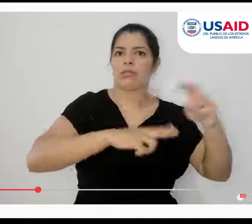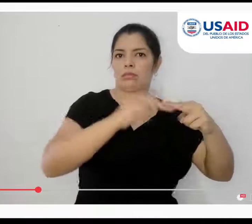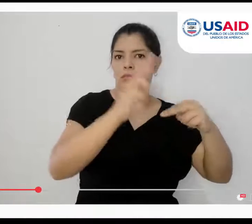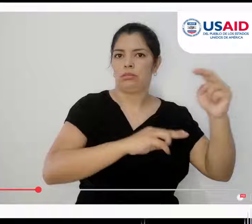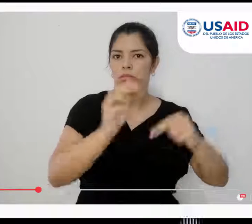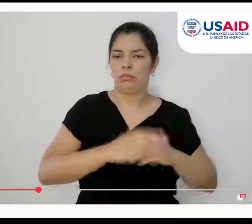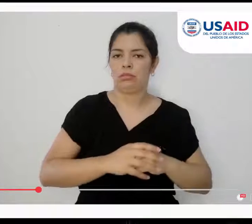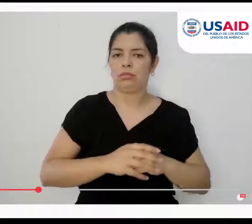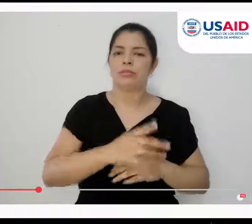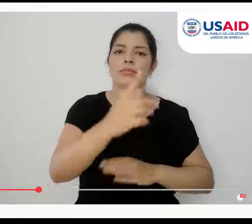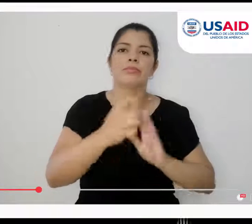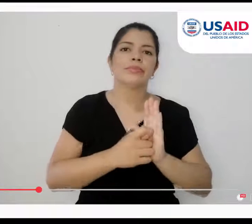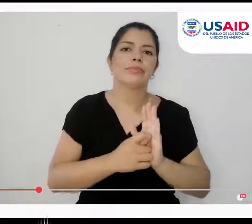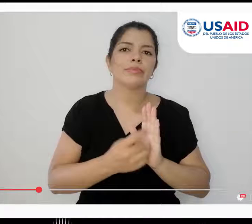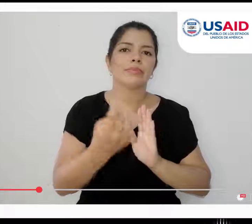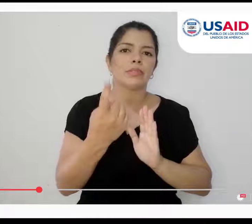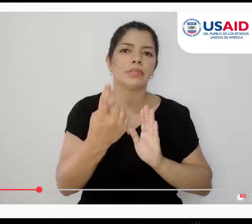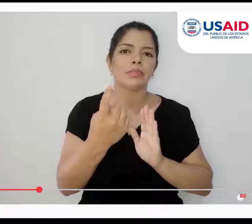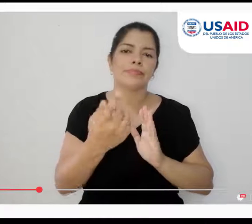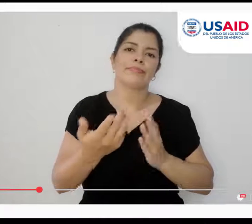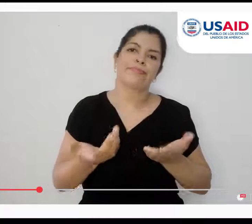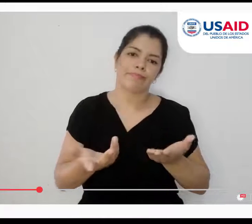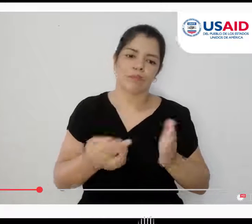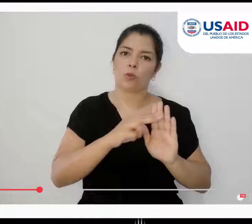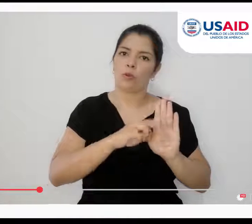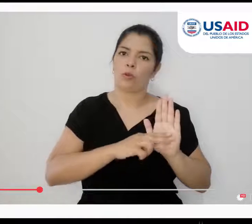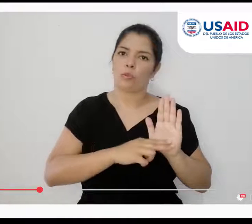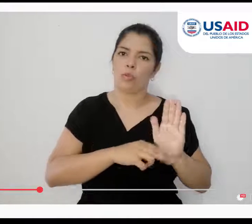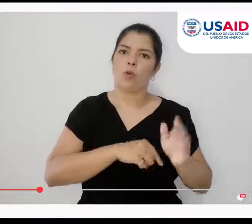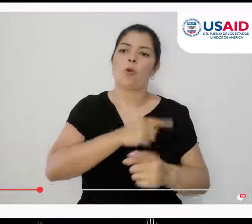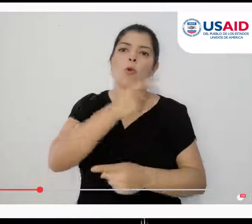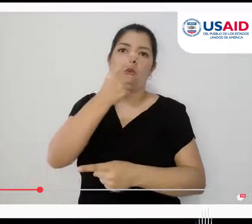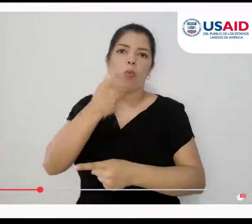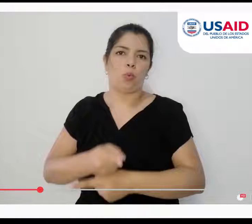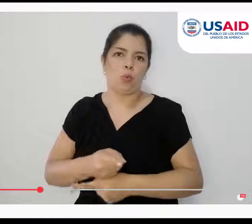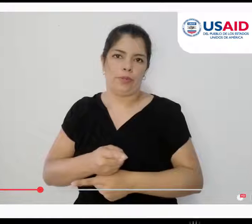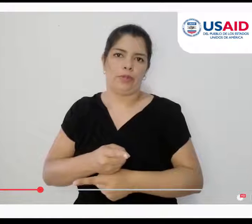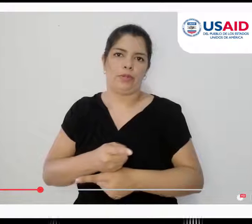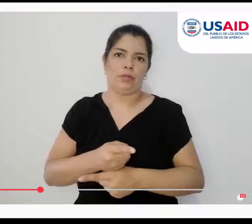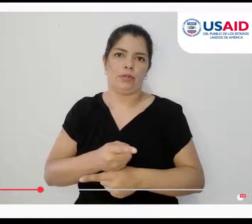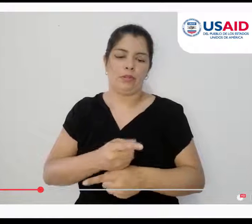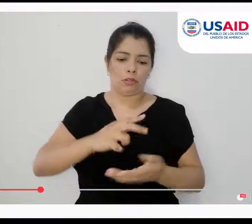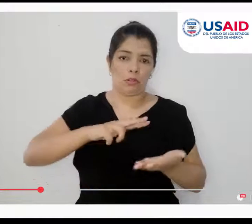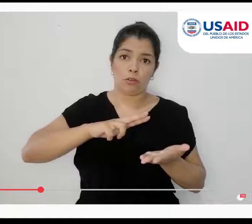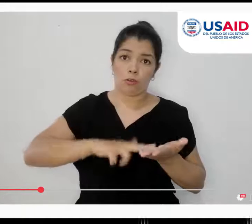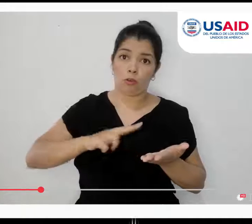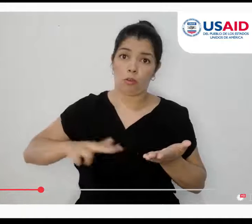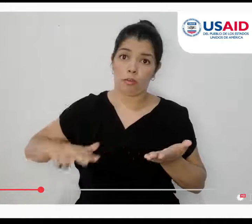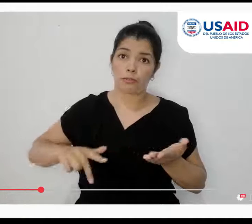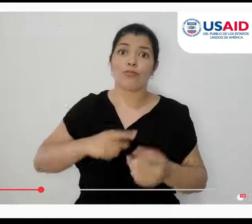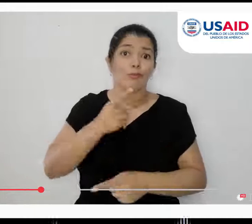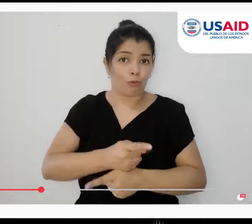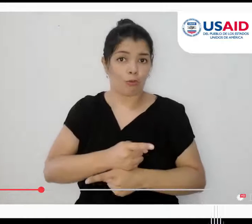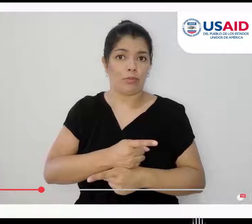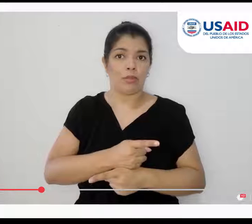debe generar? Se debe generar el cumplimiento de las normas, el cumplimiento de la convención en